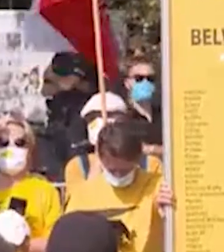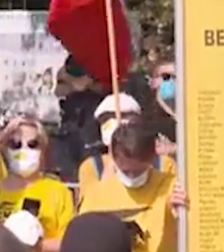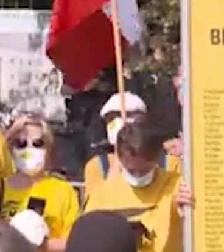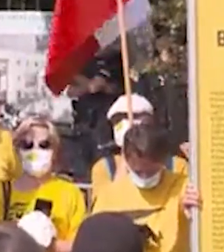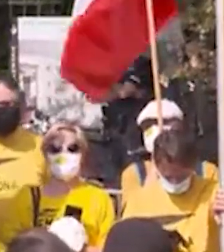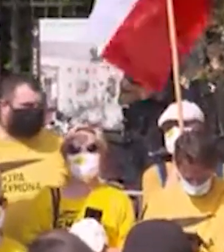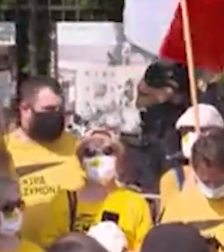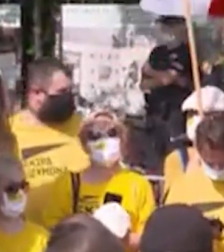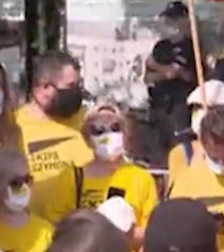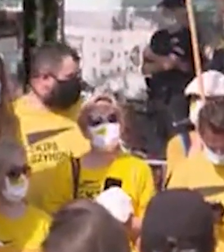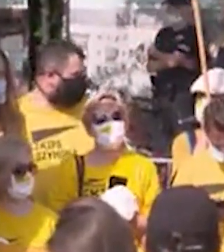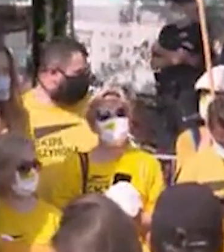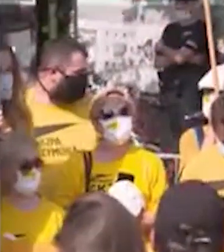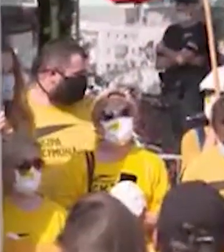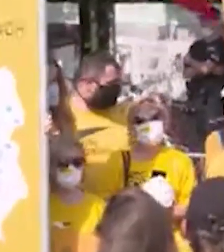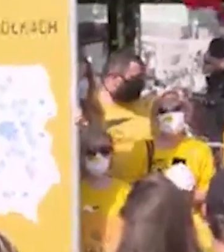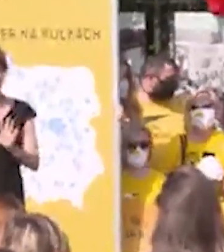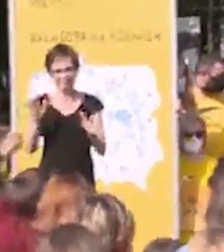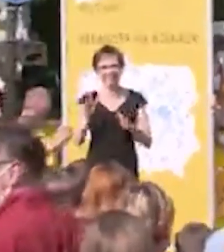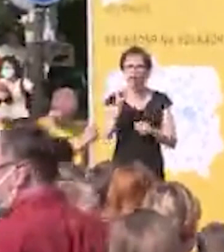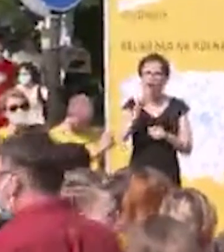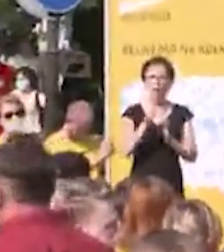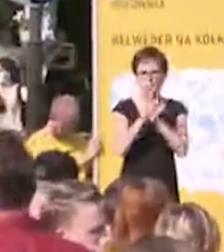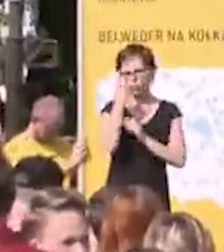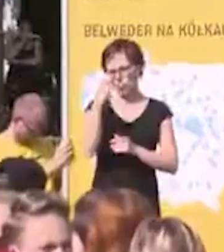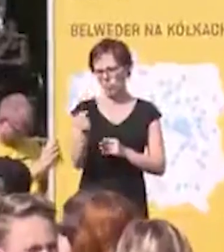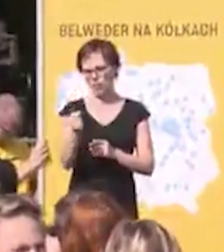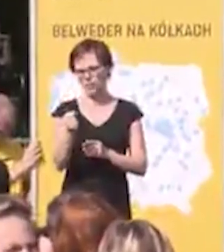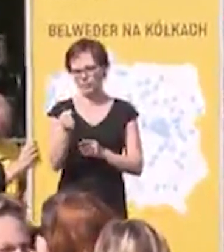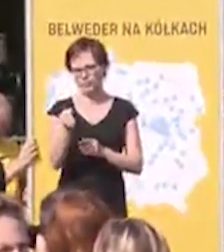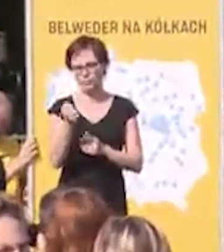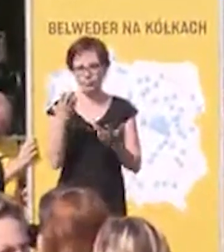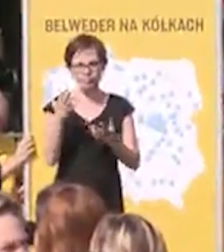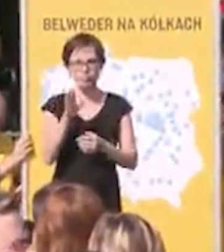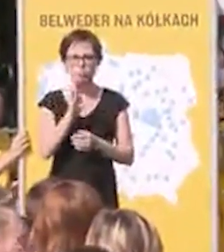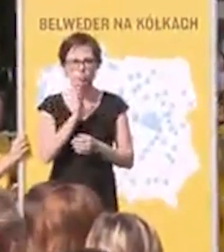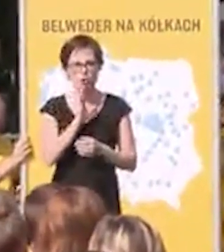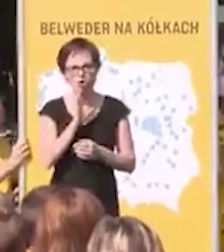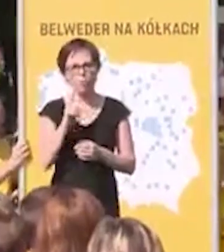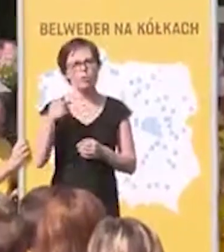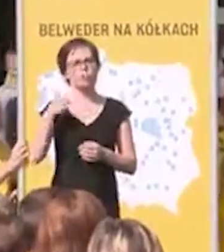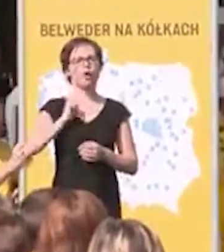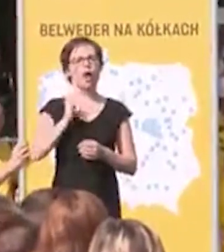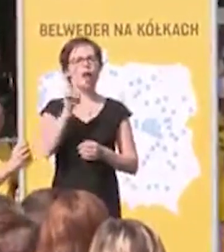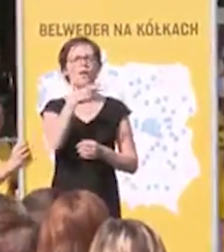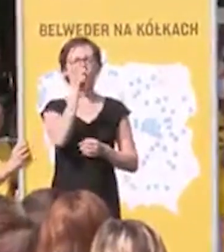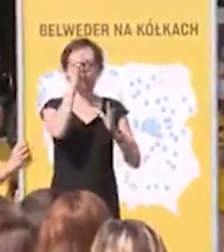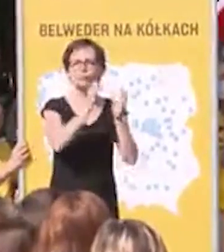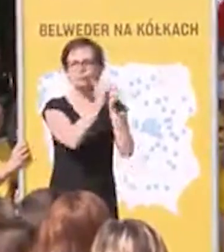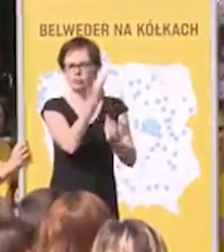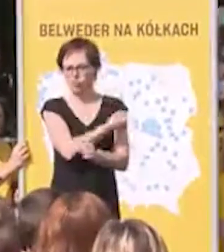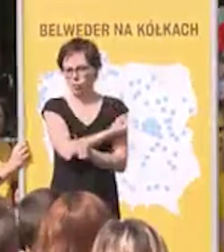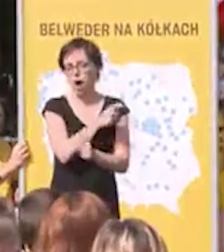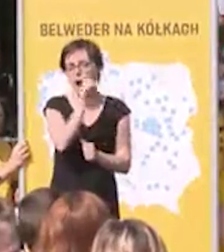oby nie dotyczyły, ale pamiętajmy o tym, pamiętajmy o tym. Podobno mamy czekać na szczepionkę, to mogą